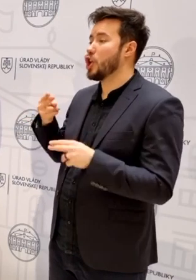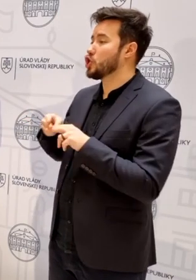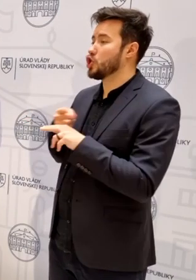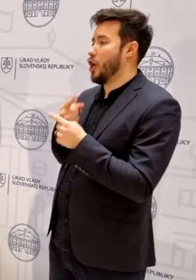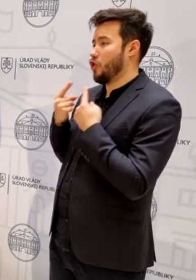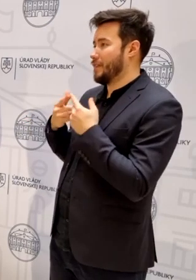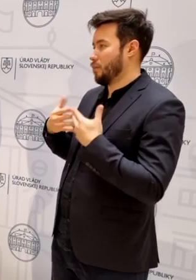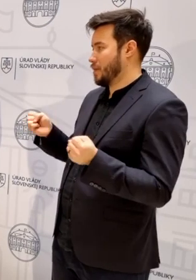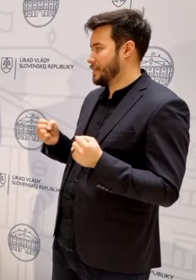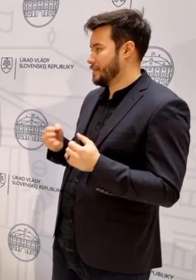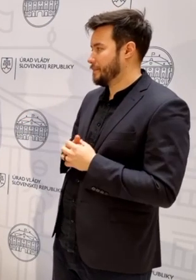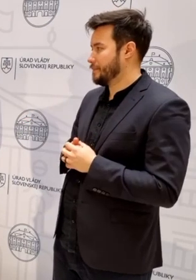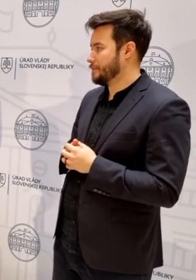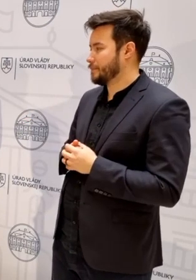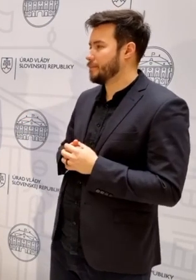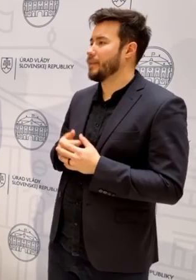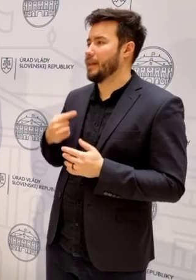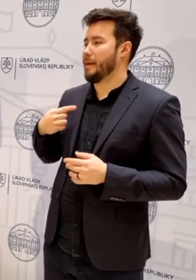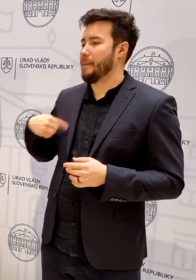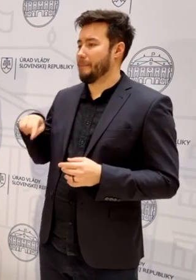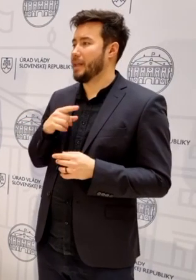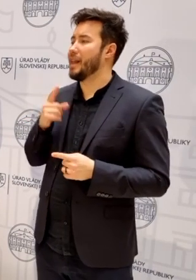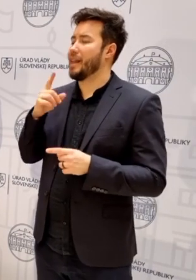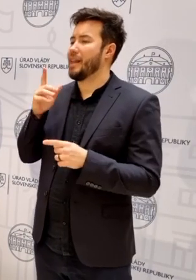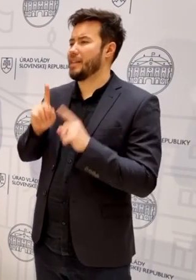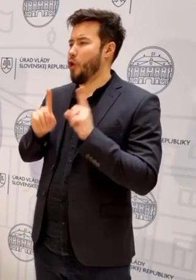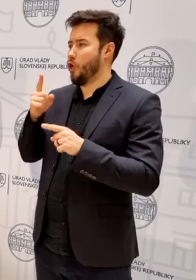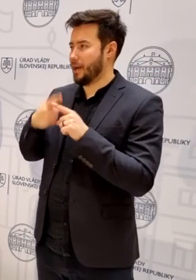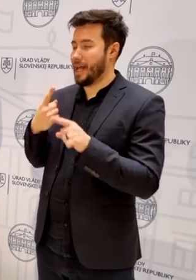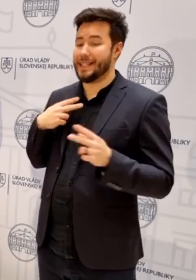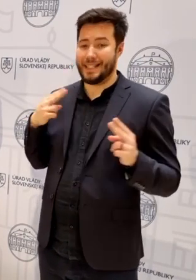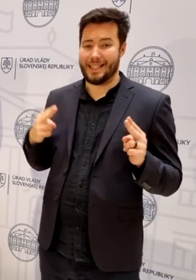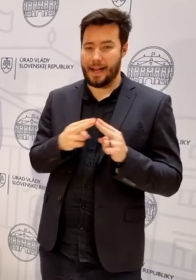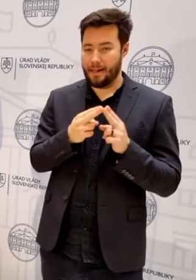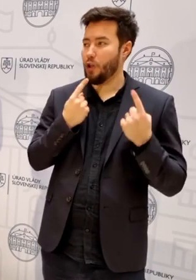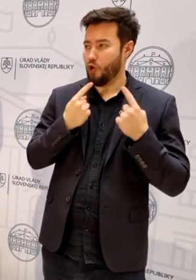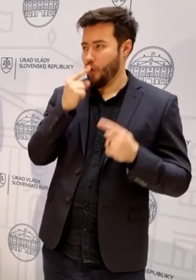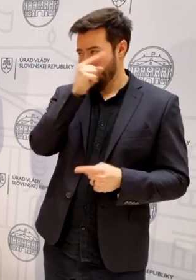my sme sa niekoľkokrát stretli na nejakých rokovaniach a v súčasnosti